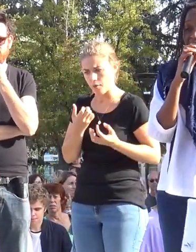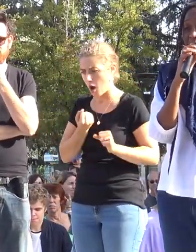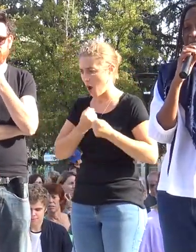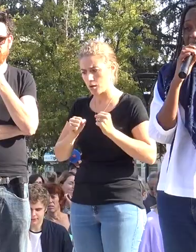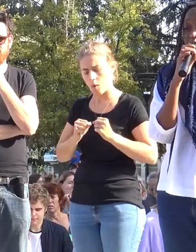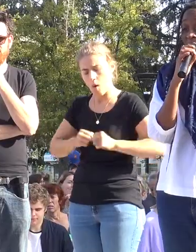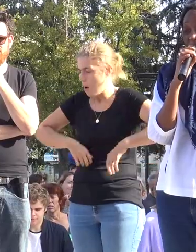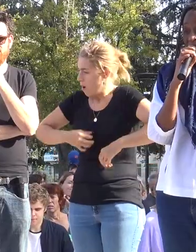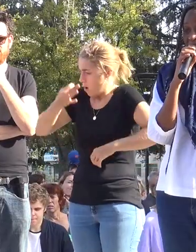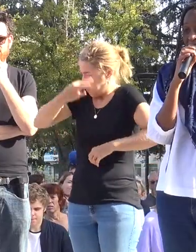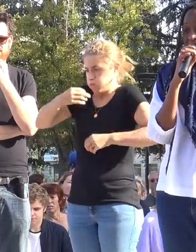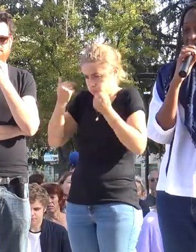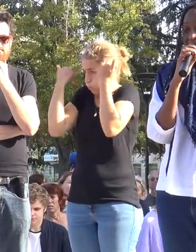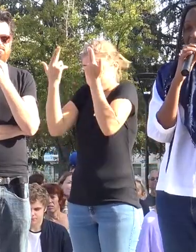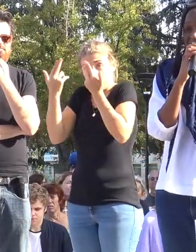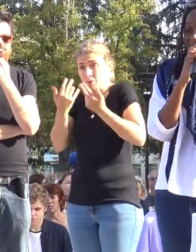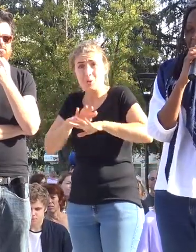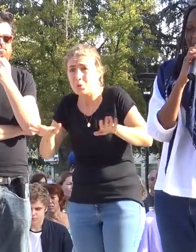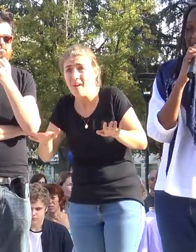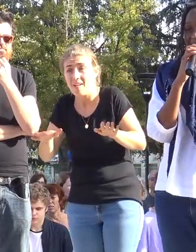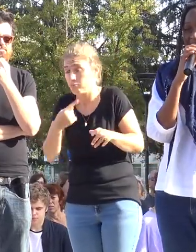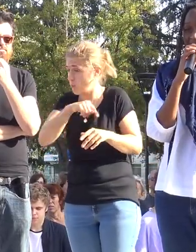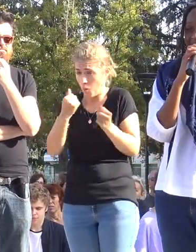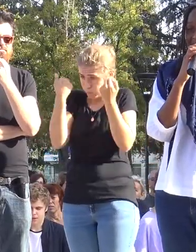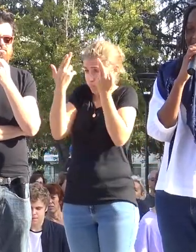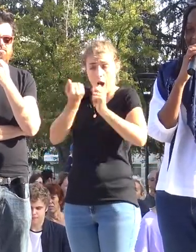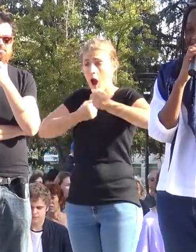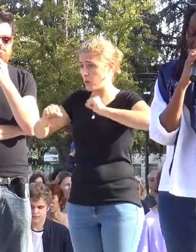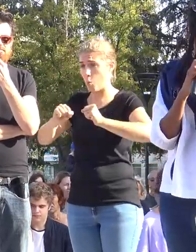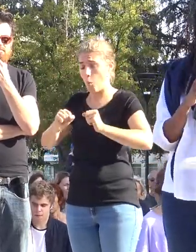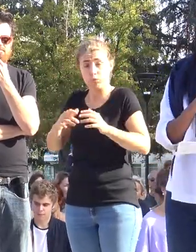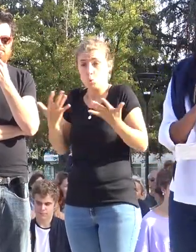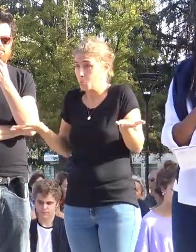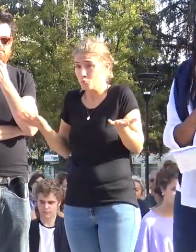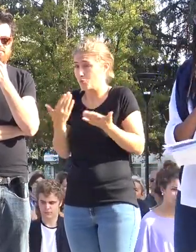et elles y sont allées, point. Et elles y sont allées.